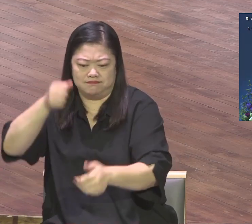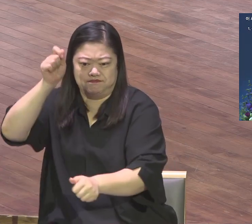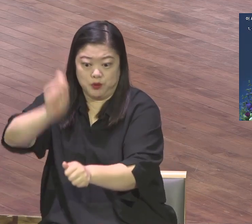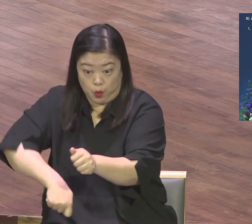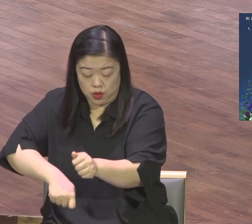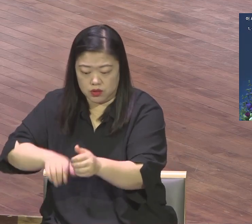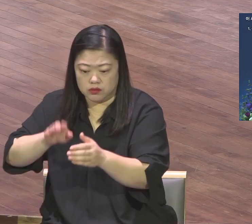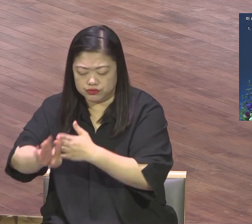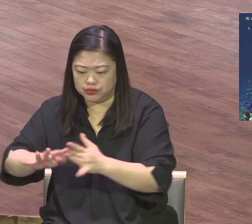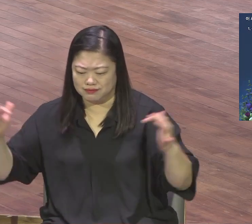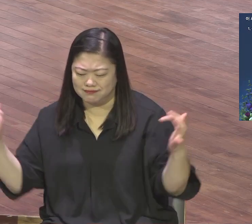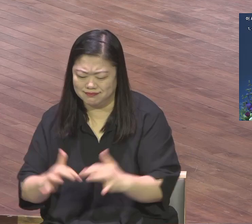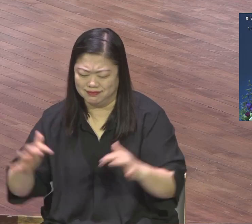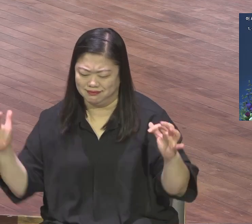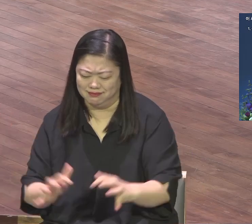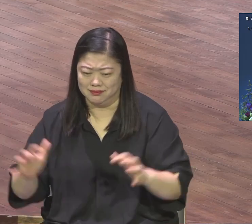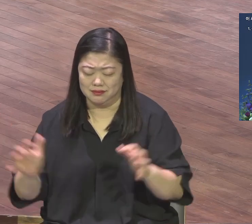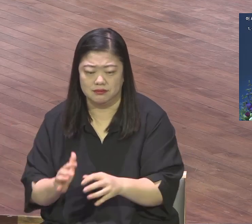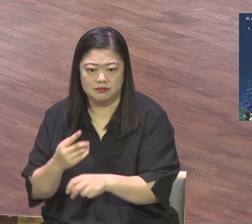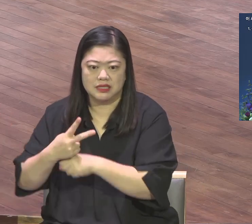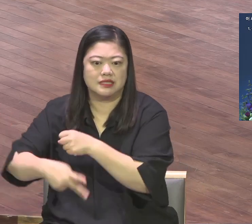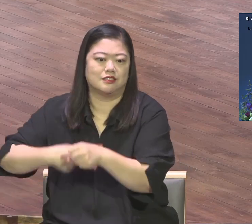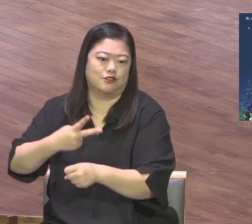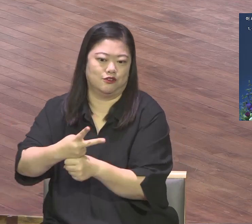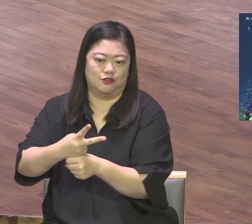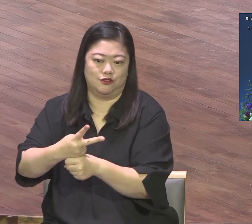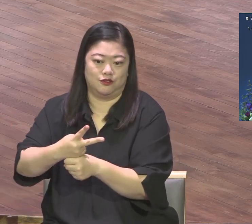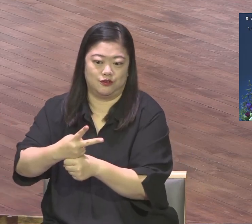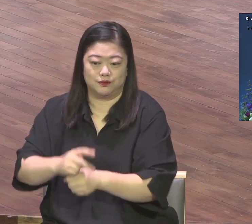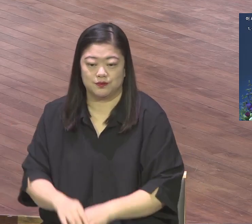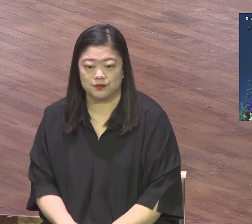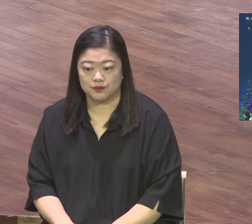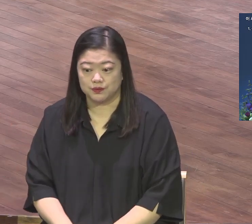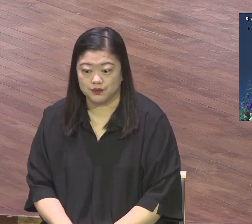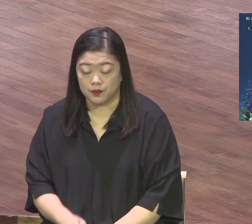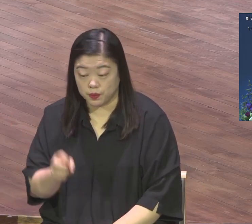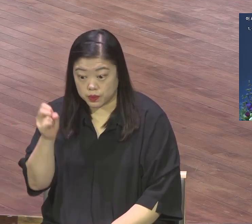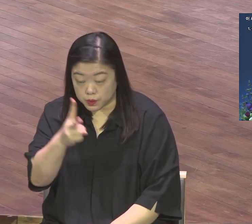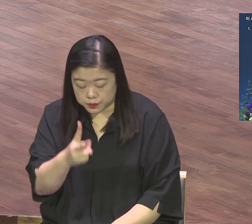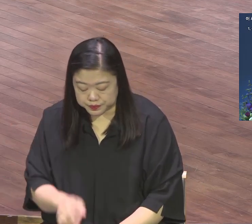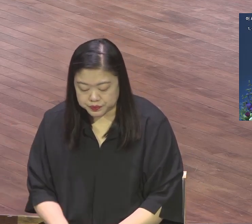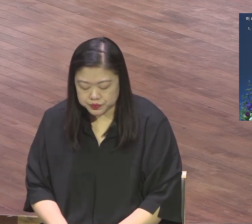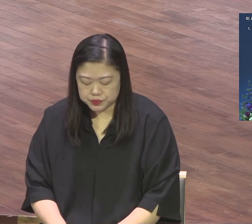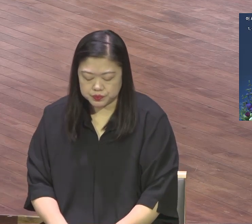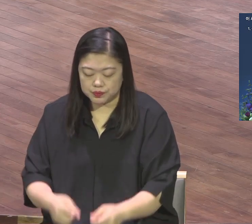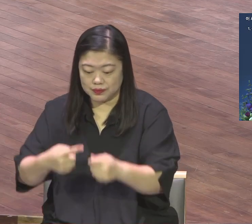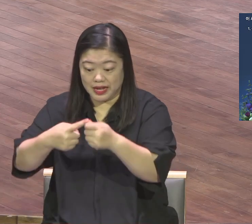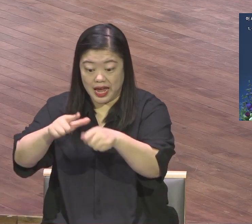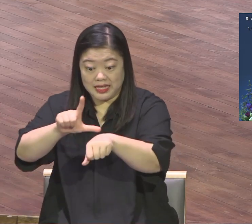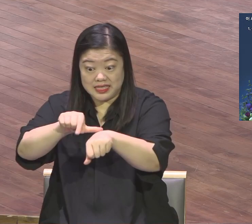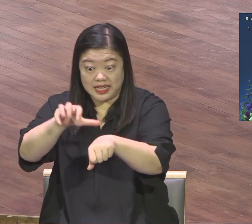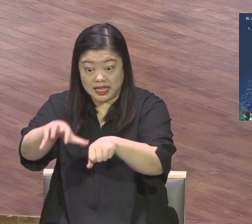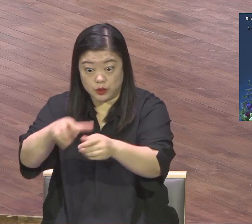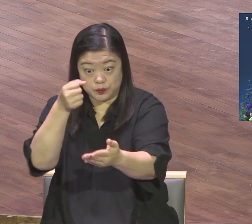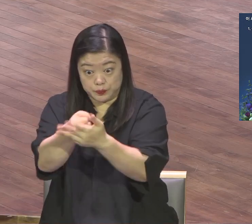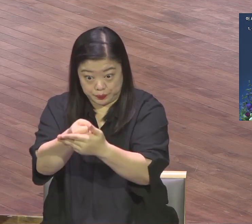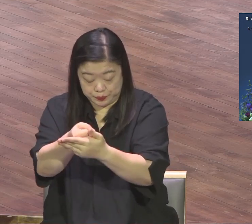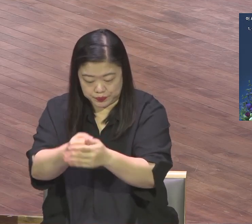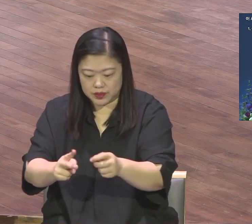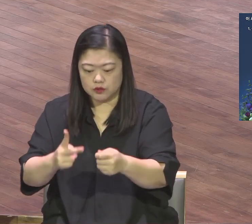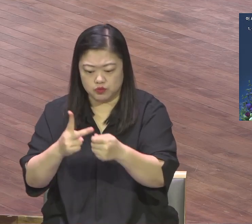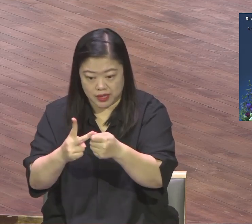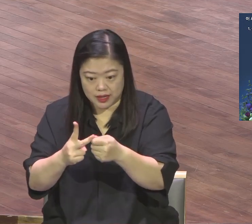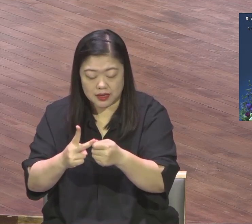그렇게 강론했잖아요. 메시지가 없이는 될 수 없어요. 핵심은 분명히